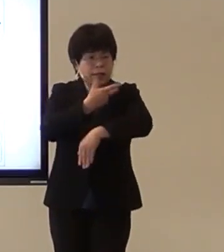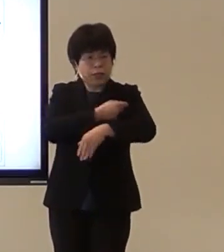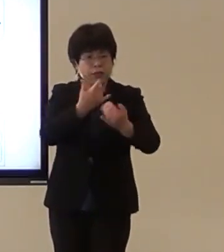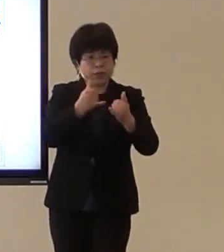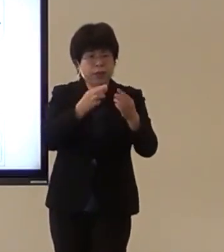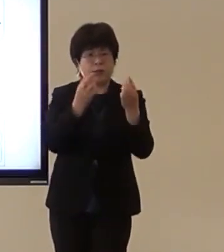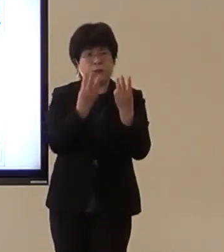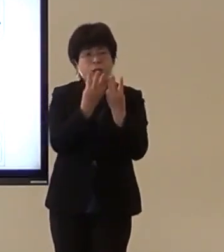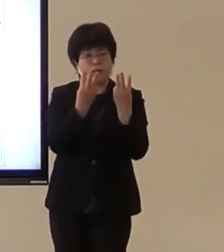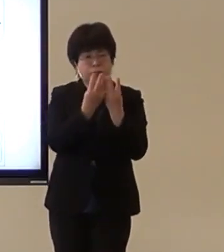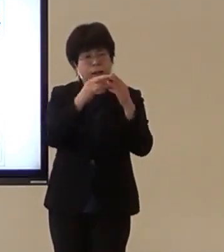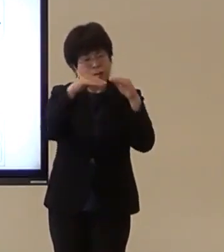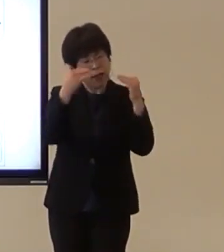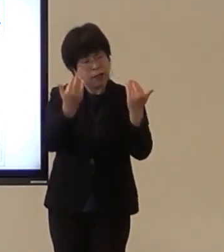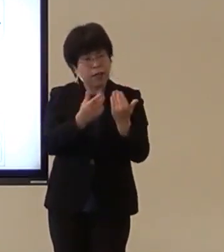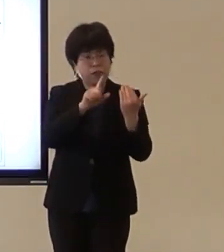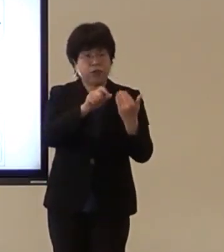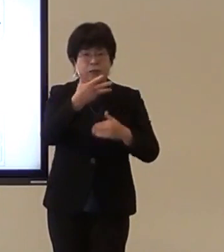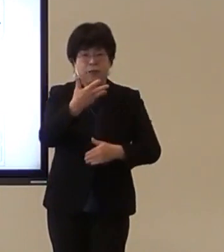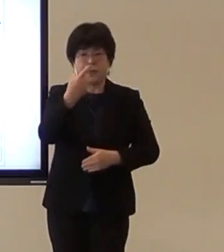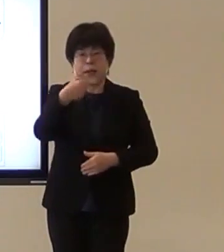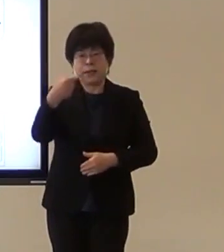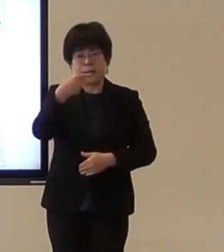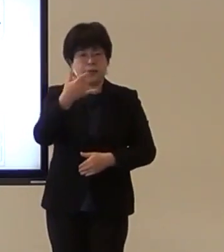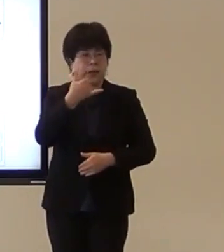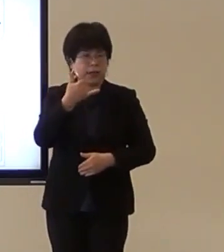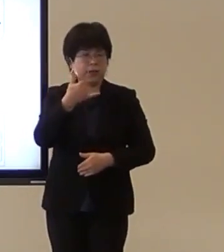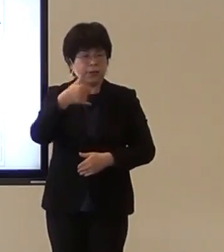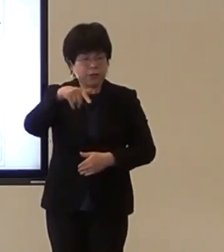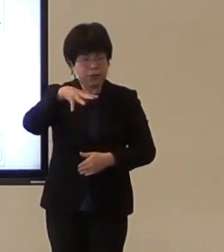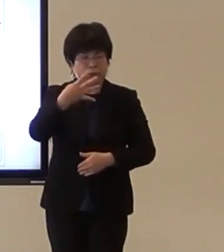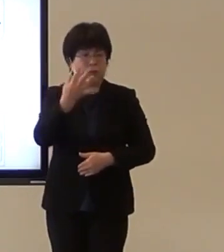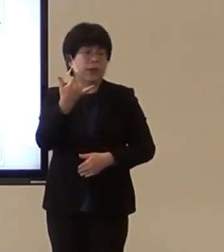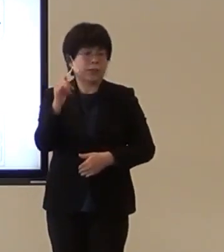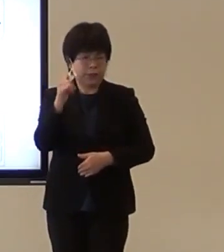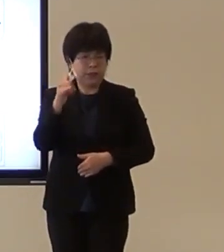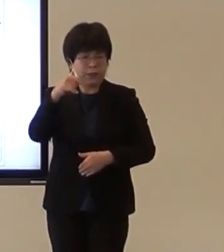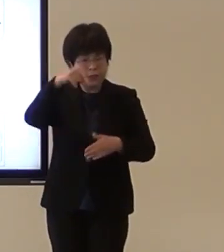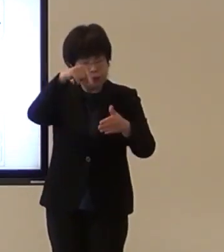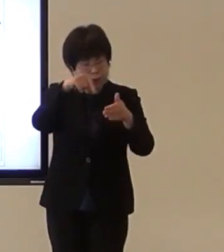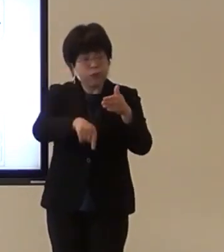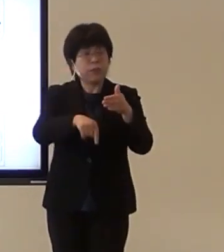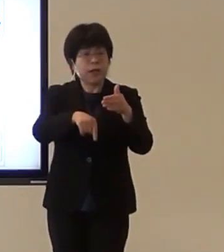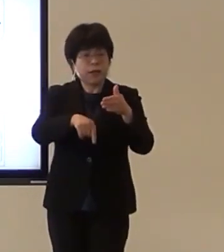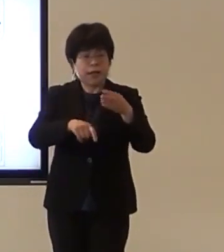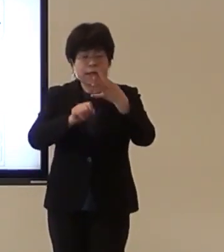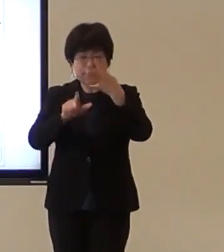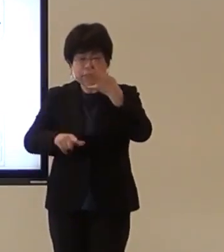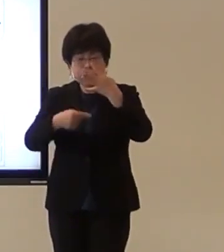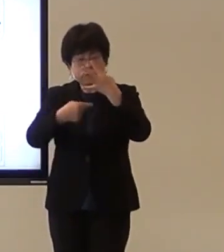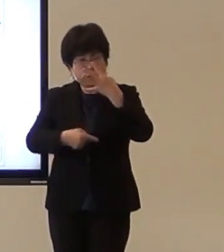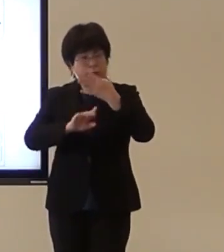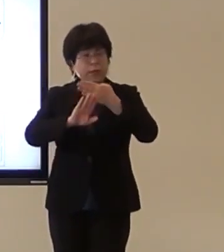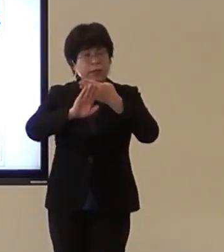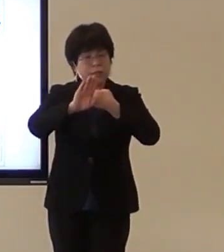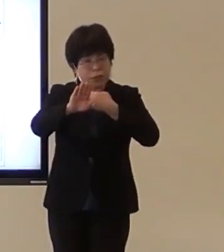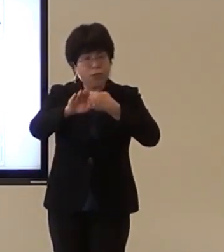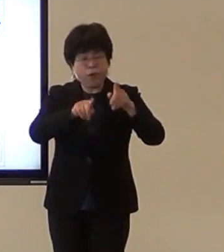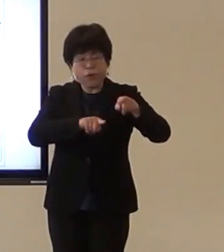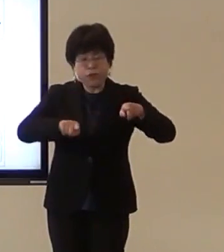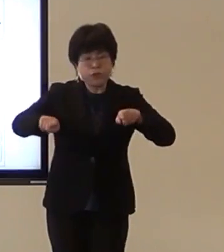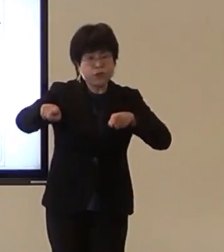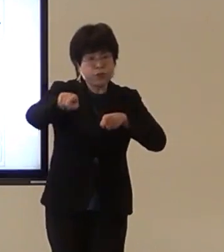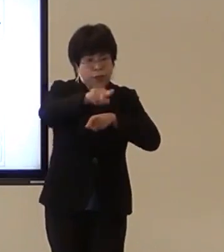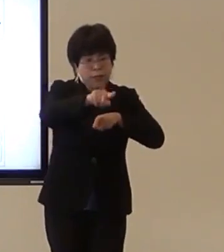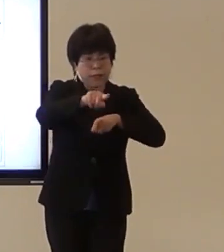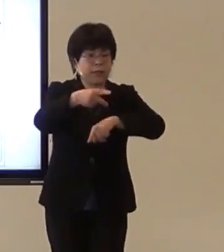種者数は約18万1400人となり、 そのうち4月1日以降に優先的に接